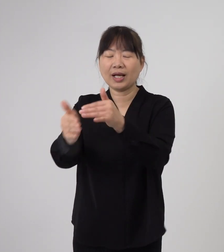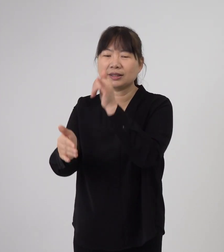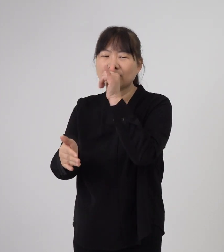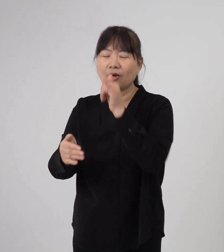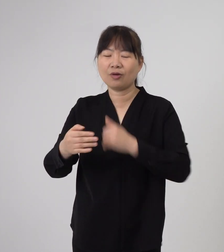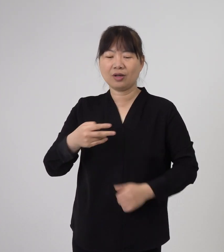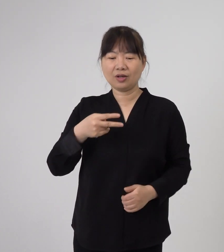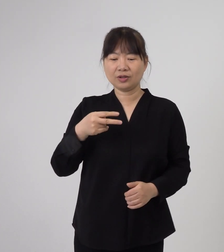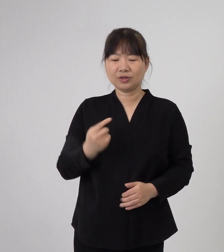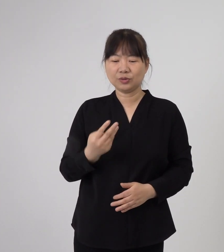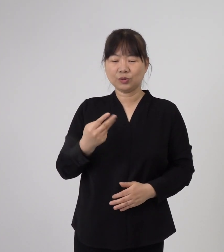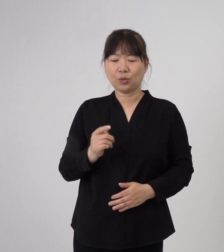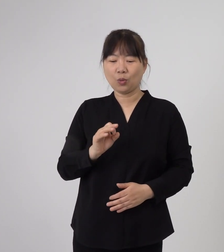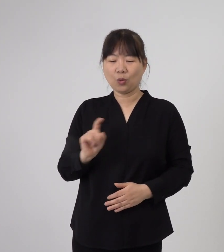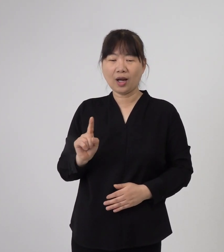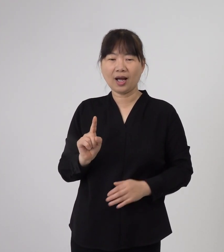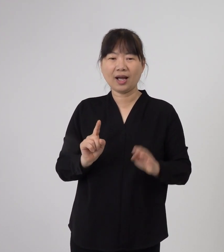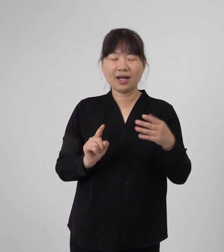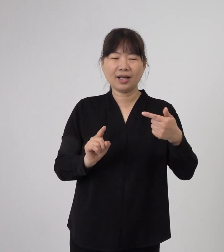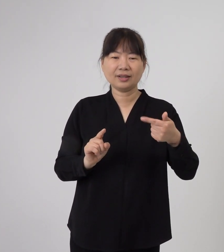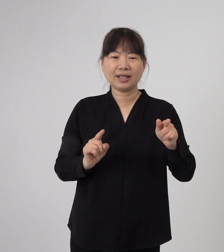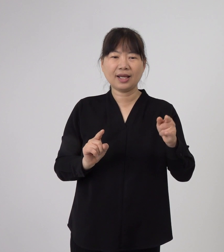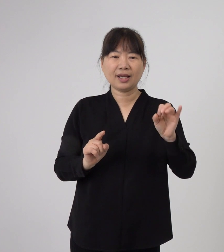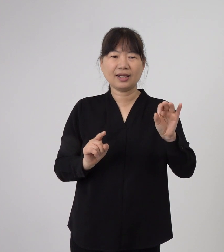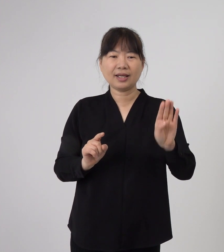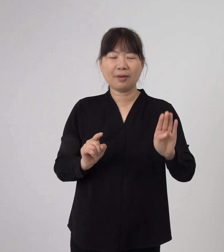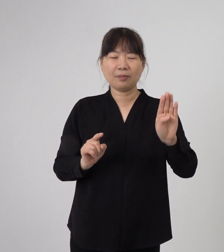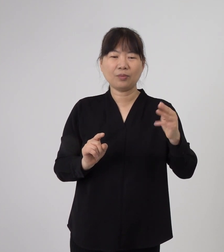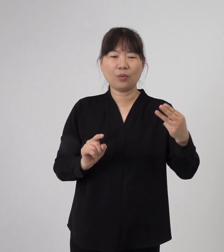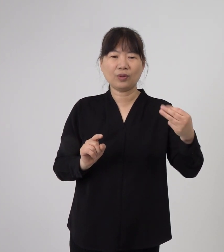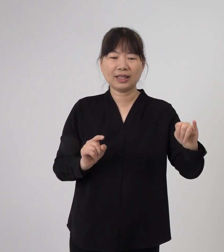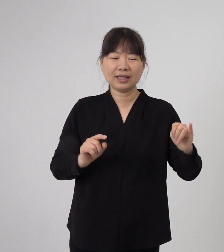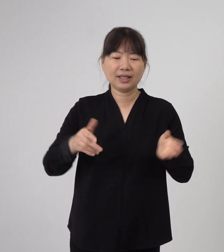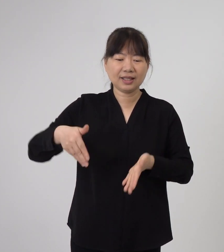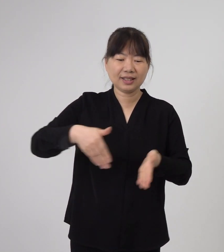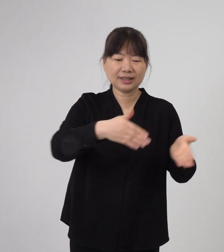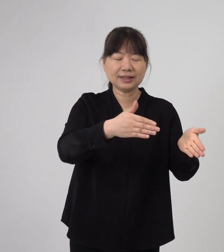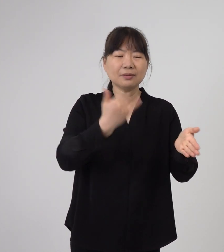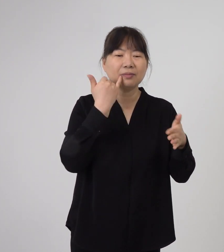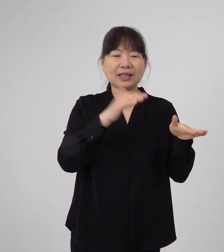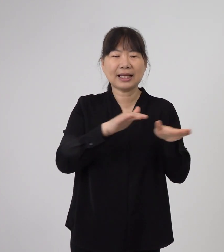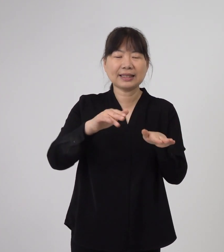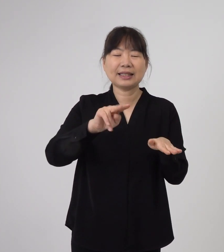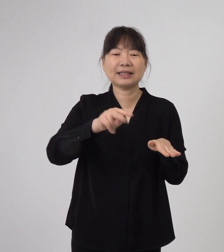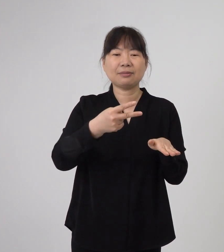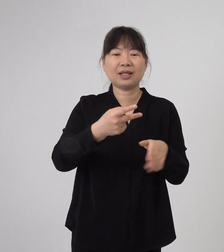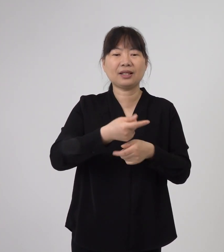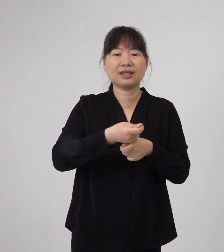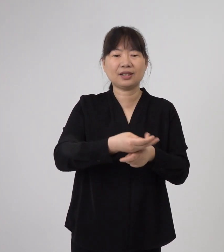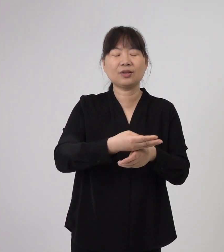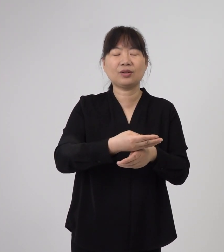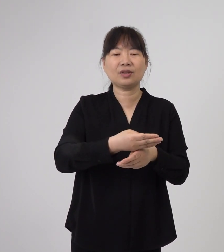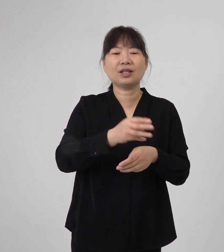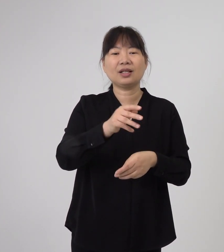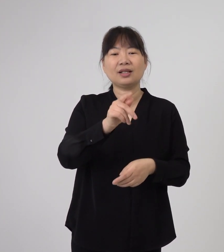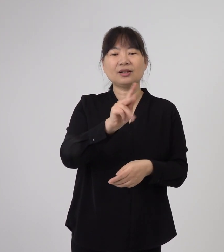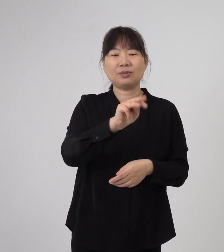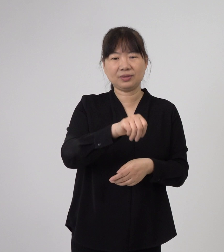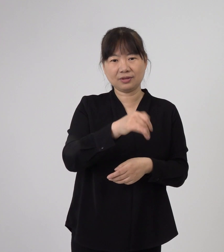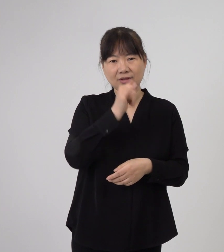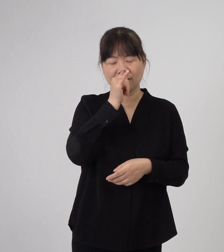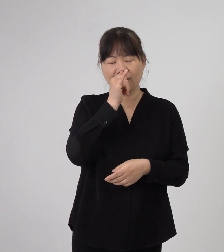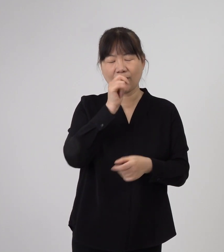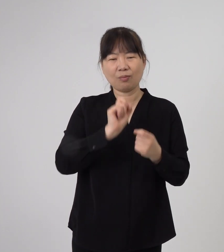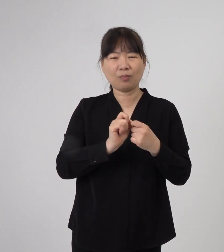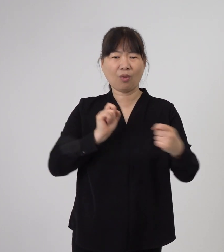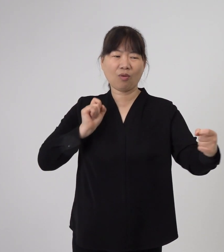드로아에서 네아폴리까지는 무려 한 200km입니다. 바닷길이. 그럼 그 당시